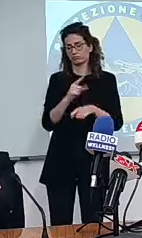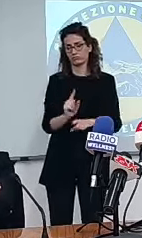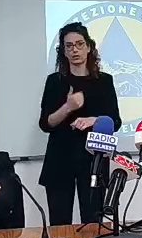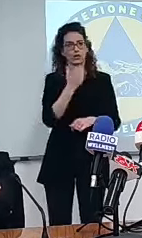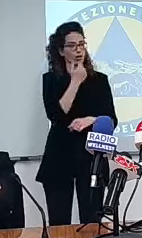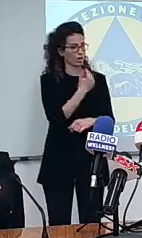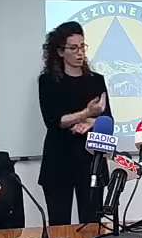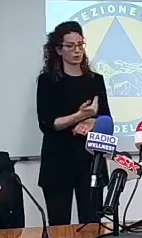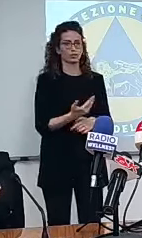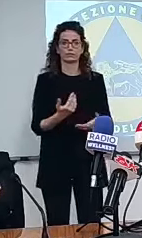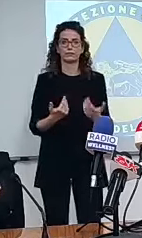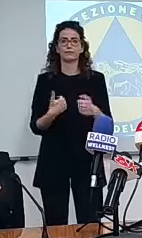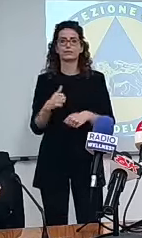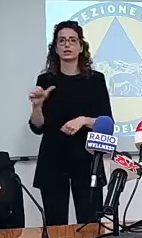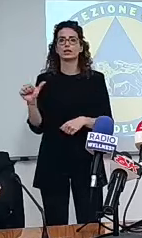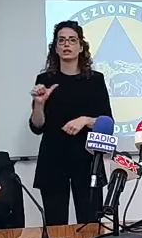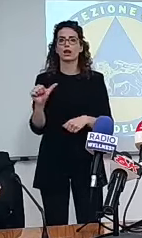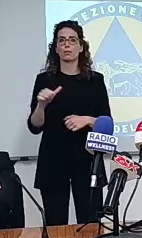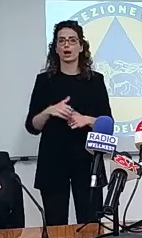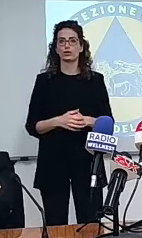Grazie. Prego. Salmaso.